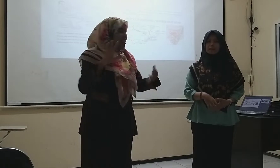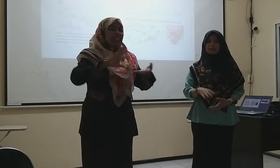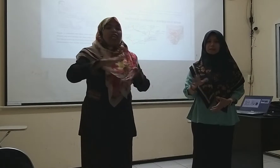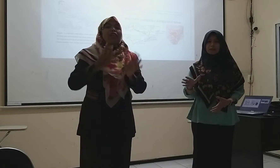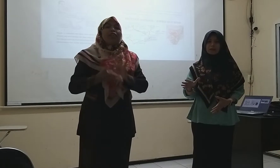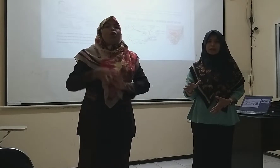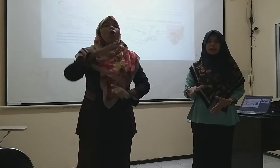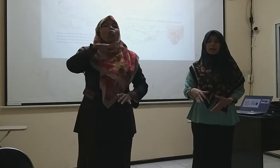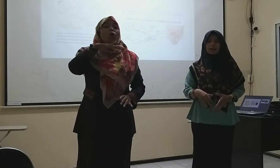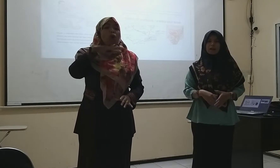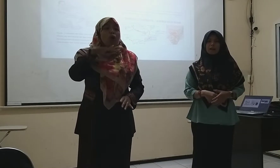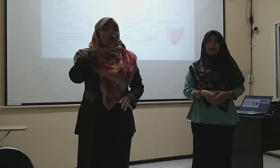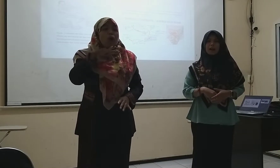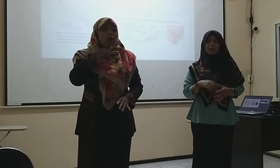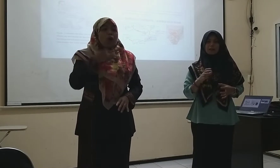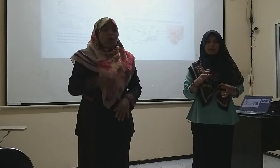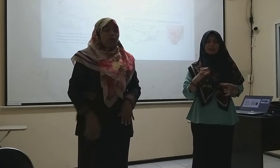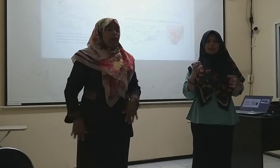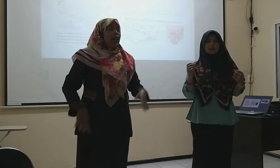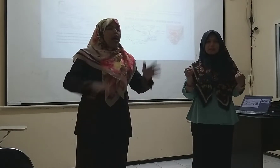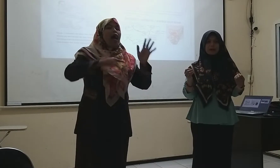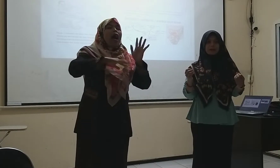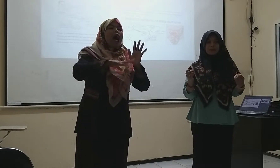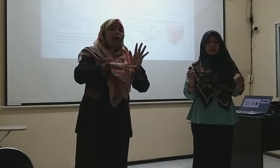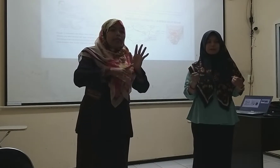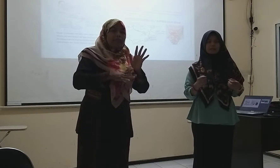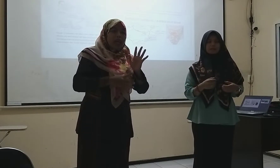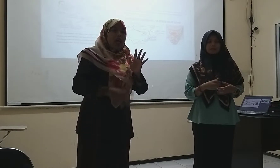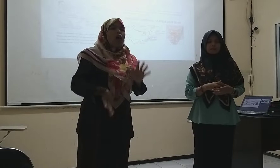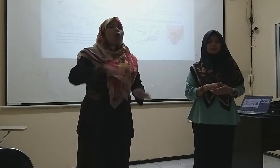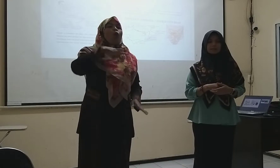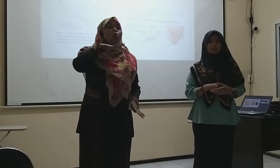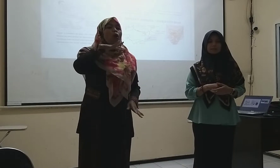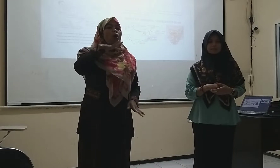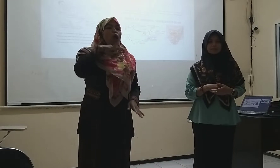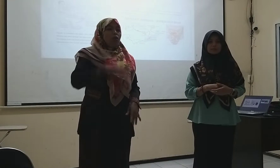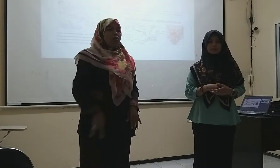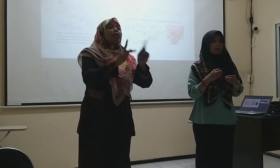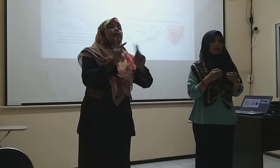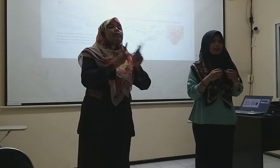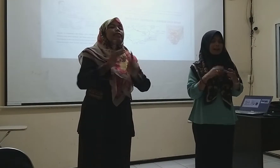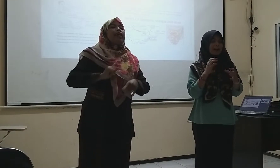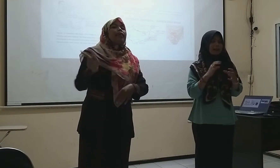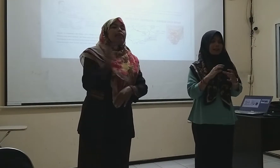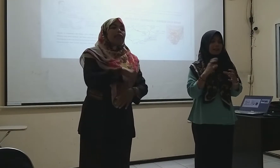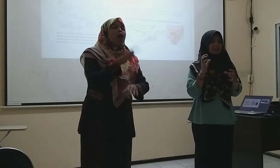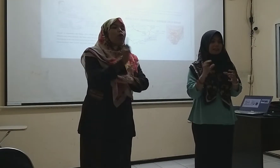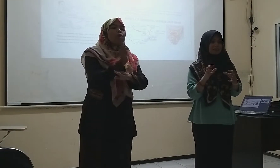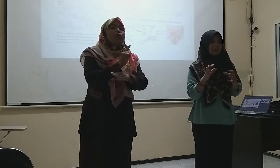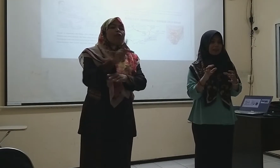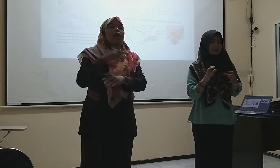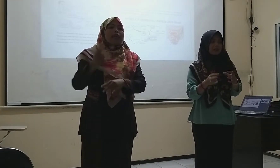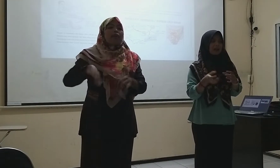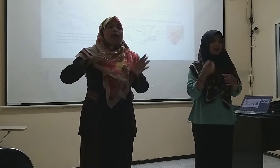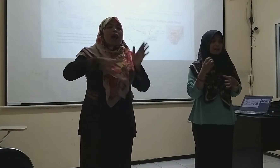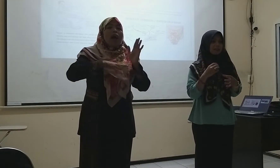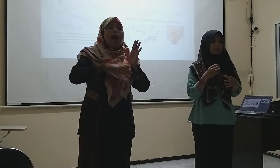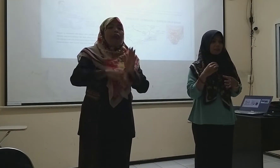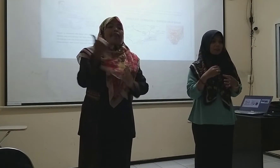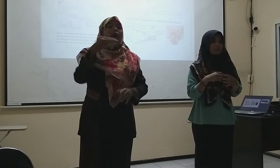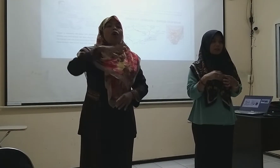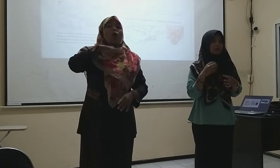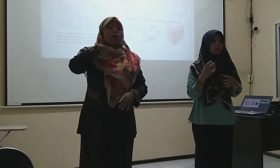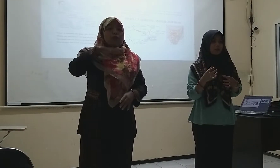sungai ya, di sungai air tercemar, airnya gunakan air yang tercemar,